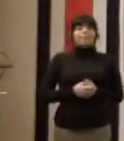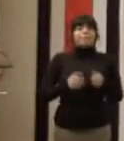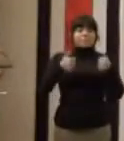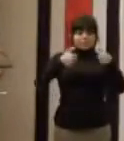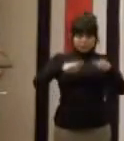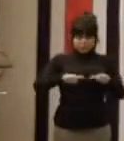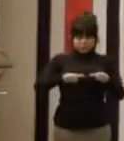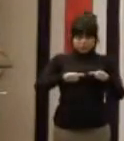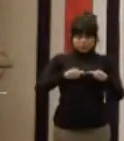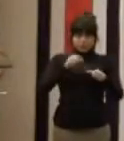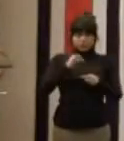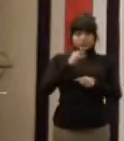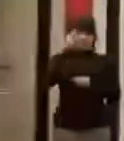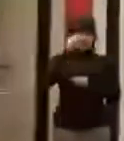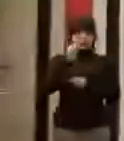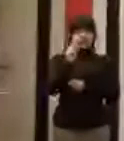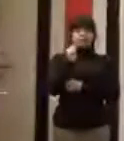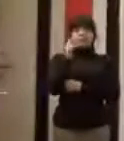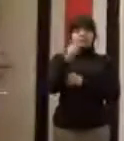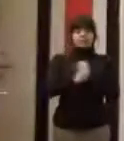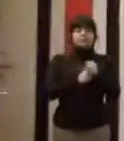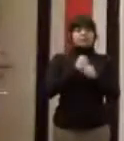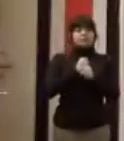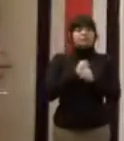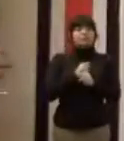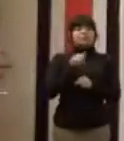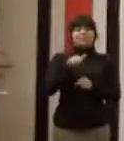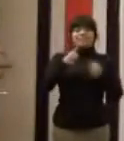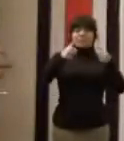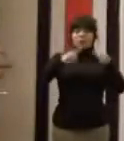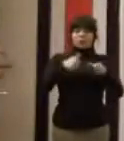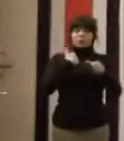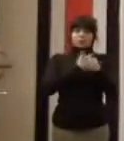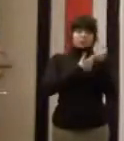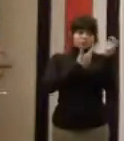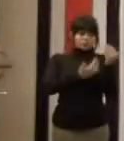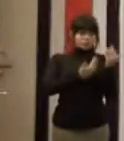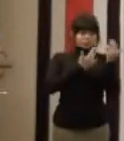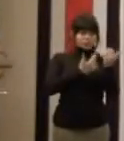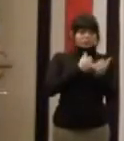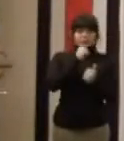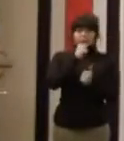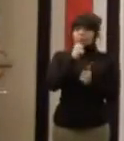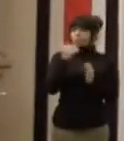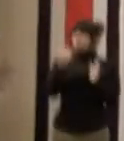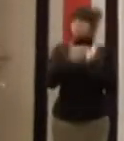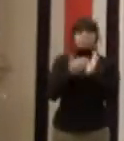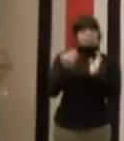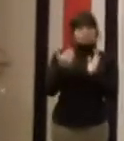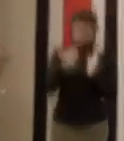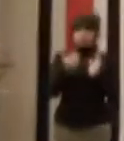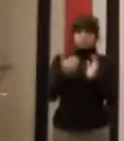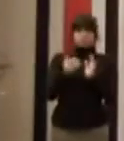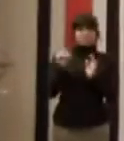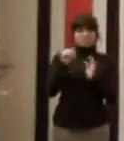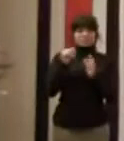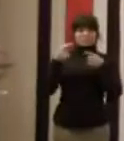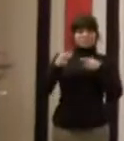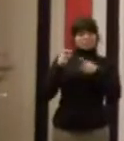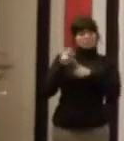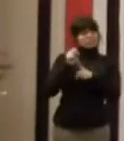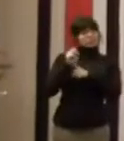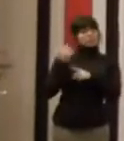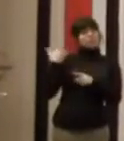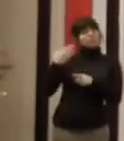acuerdo del próximo quinquenio. Acuerdo que esperamos que no sufra las vicisitudes que